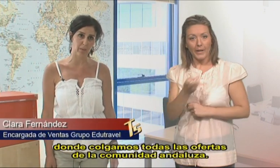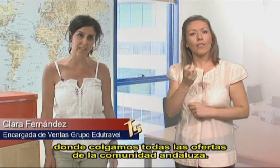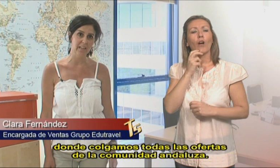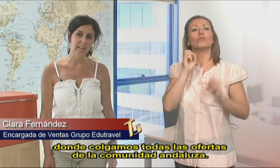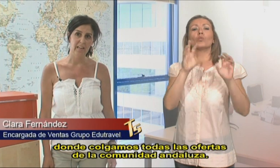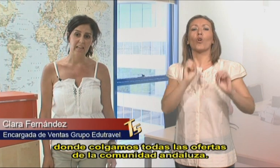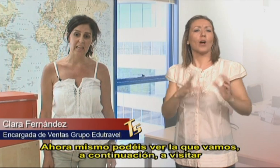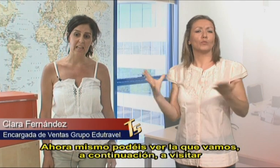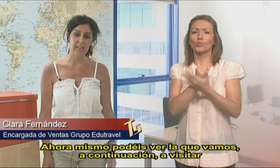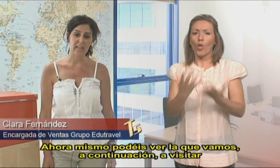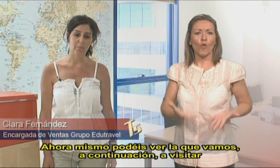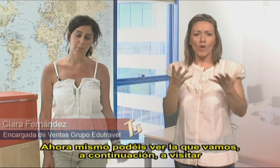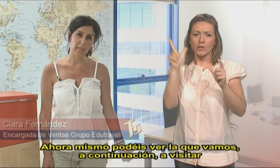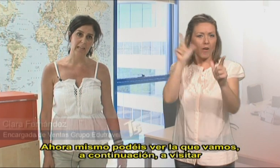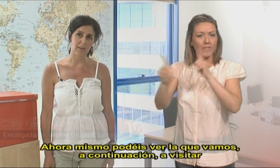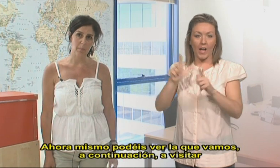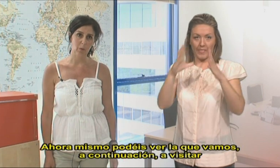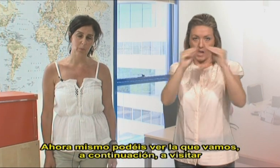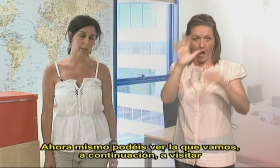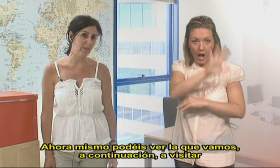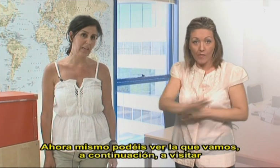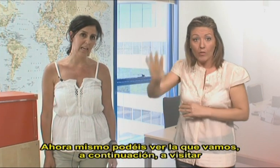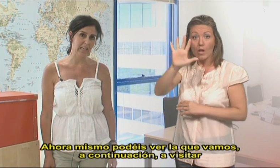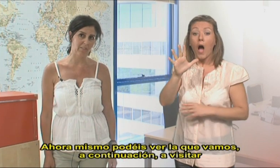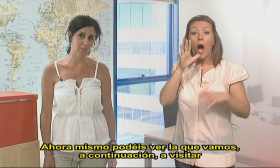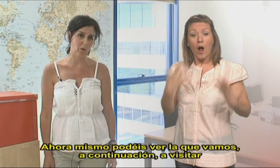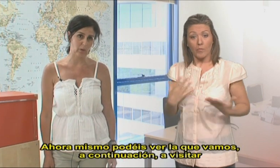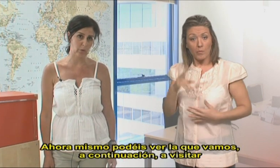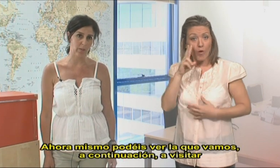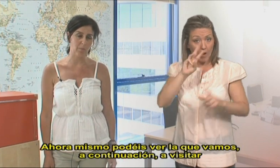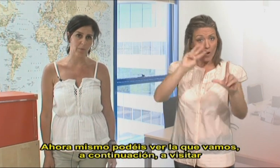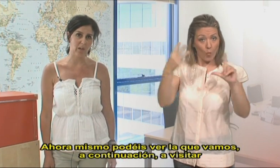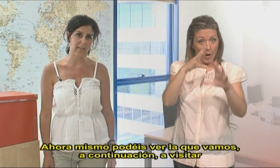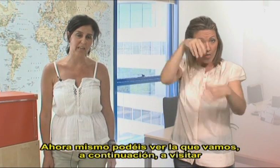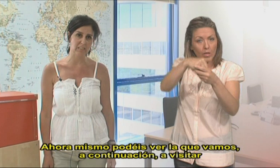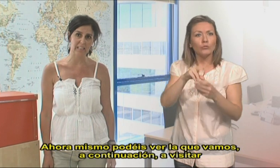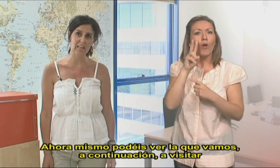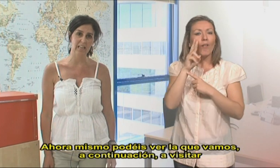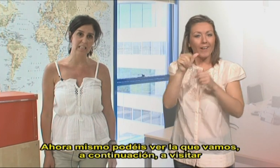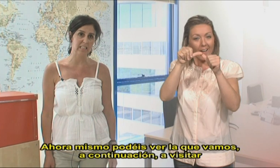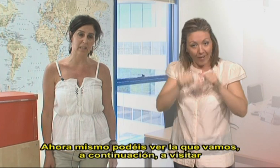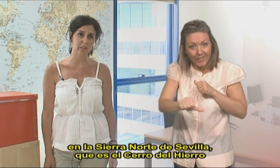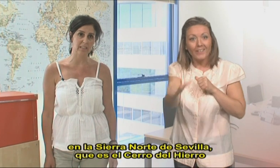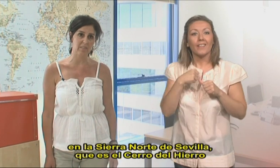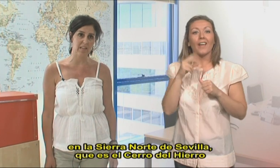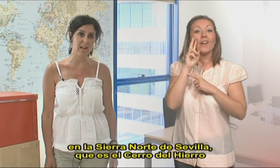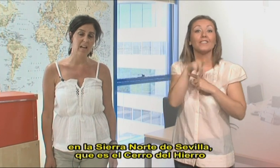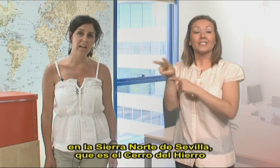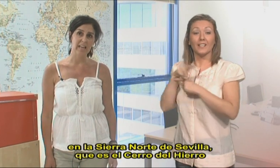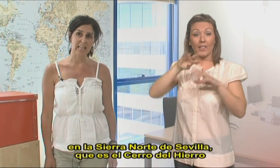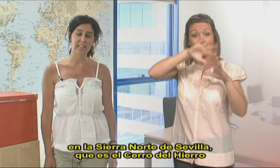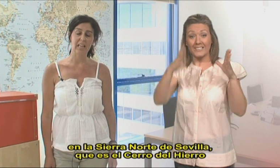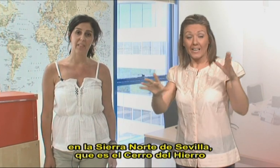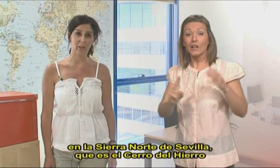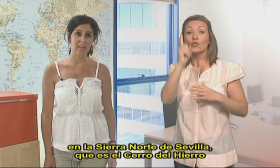comunidad andaluza. Ahora mismo podéis verla que a continuación vamos a ir a visitar en la Sierra Norte de Sevilla